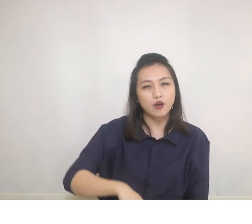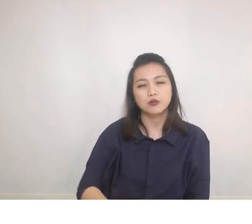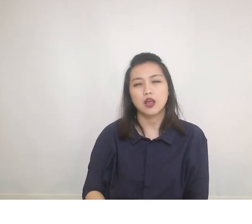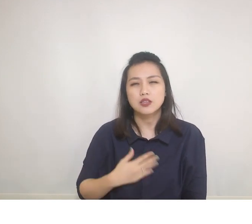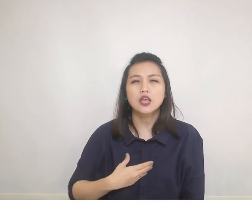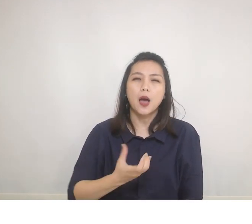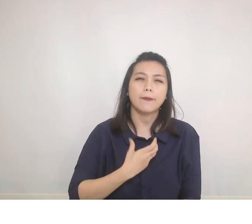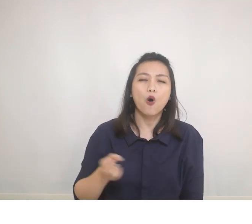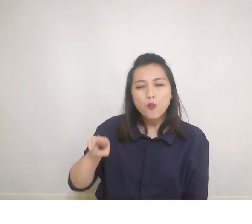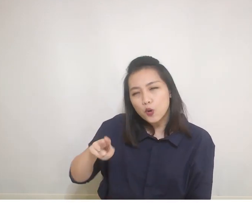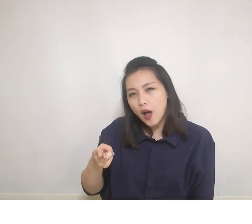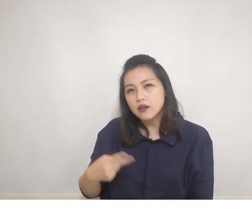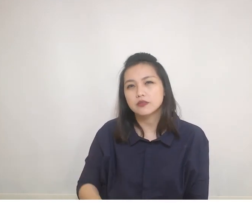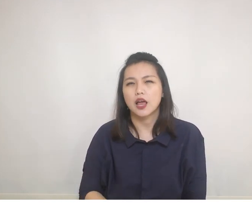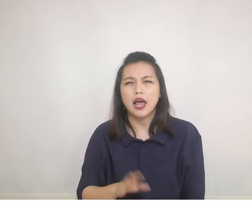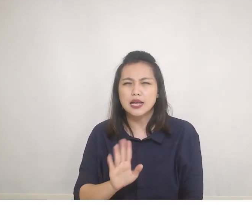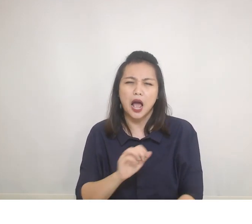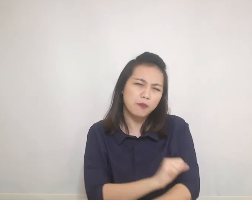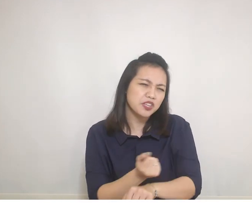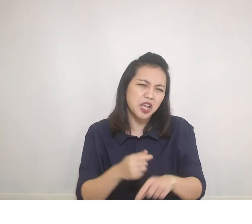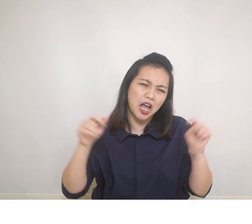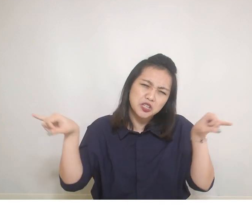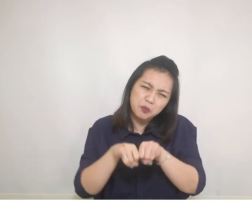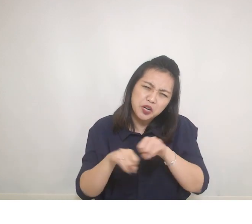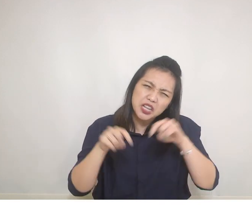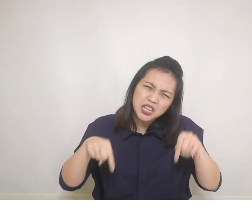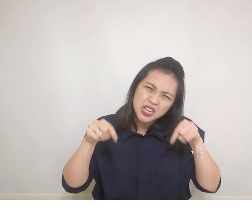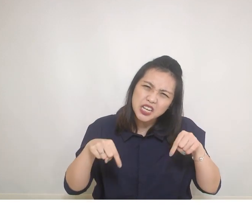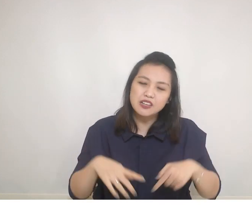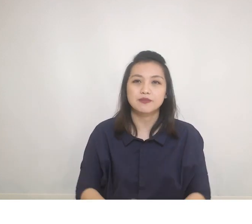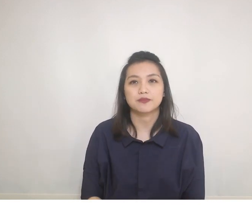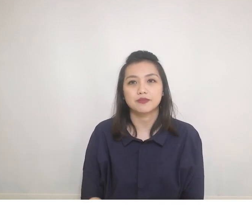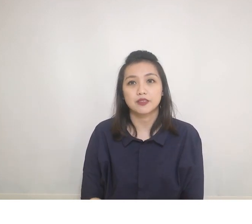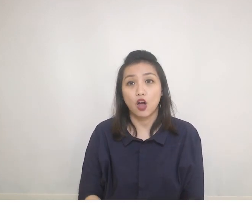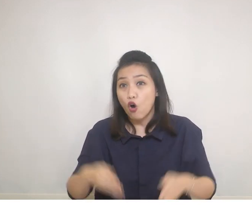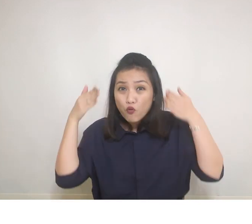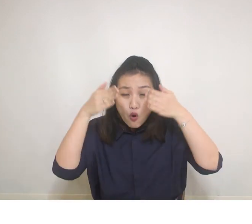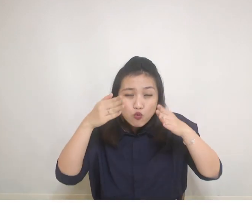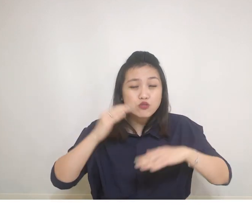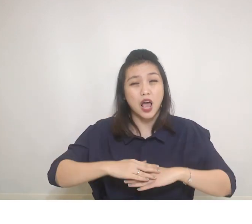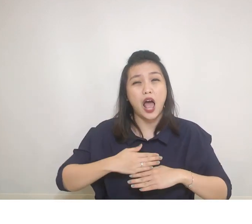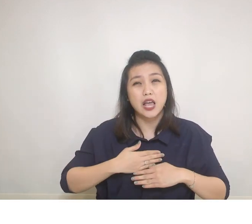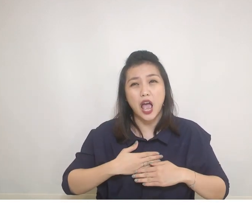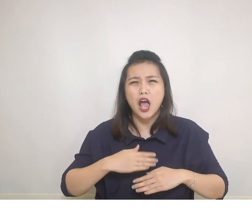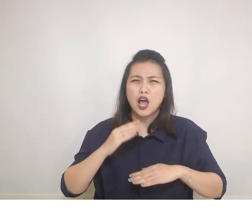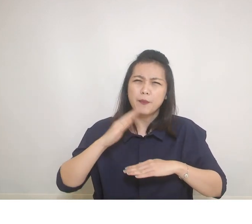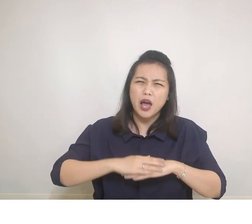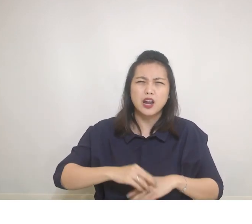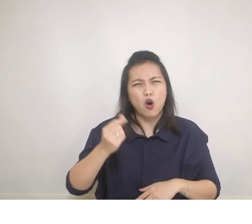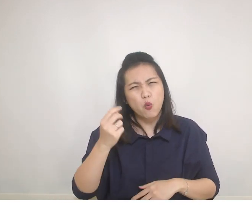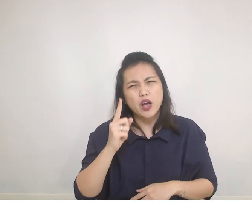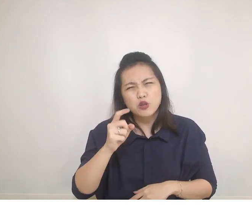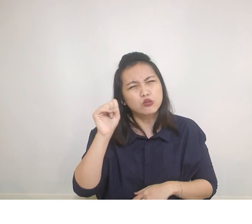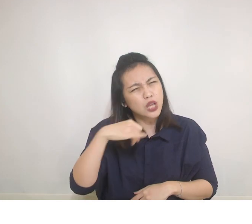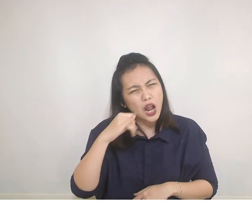Yang dulunya sering mengalami perdebatan, kita akhirnya bisa jadi lebih harmonis, kemudian saya juga memiliki quality